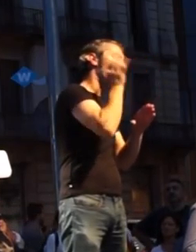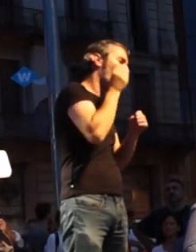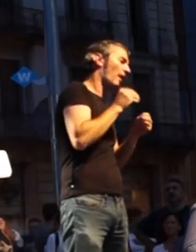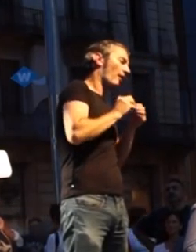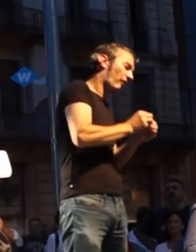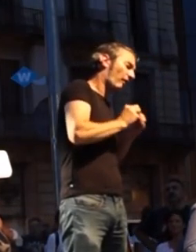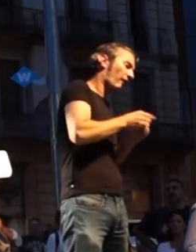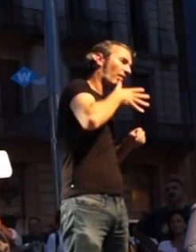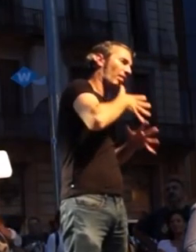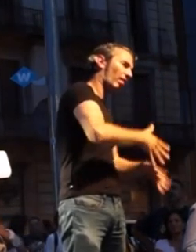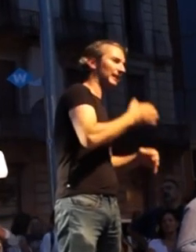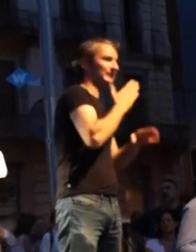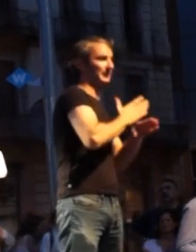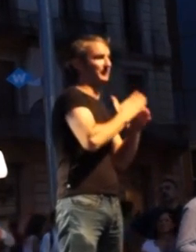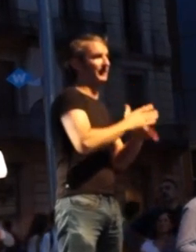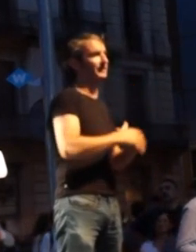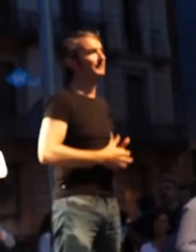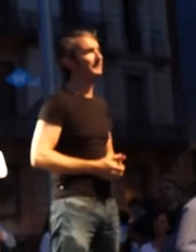tots aquests treballs.